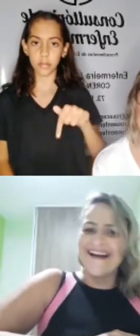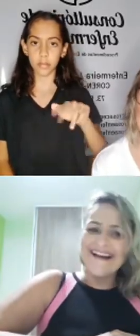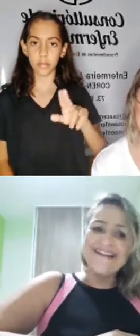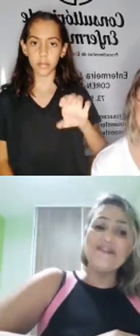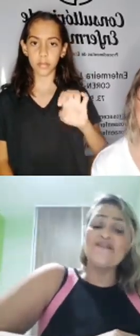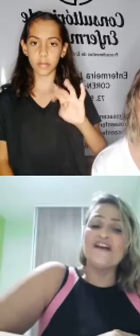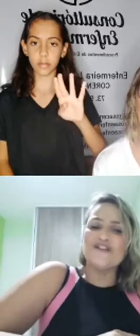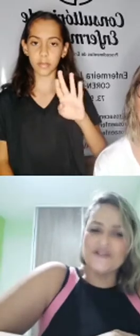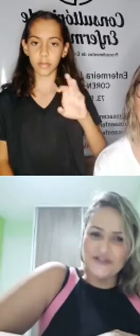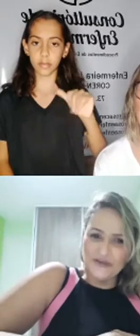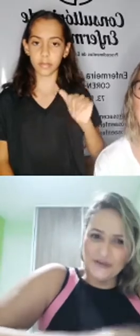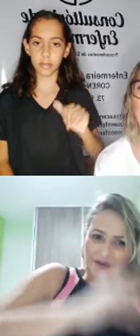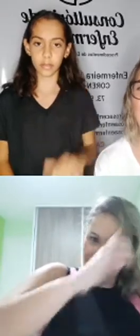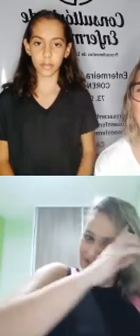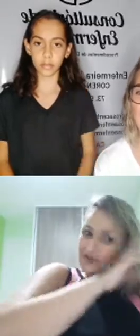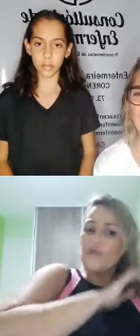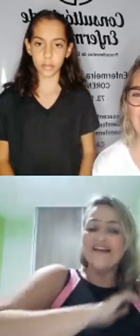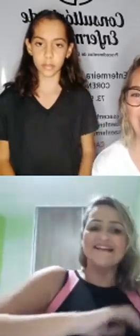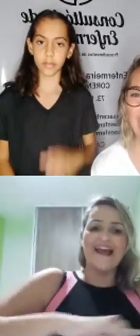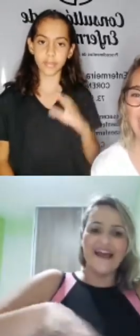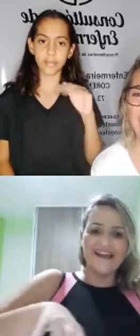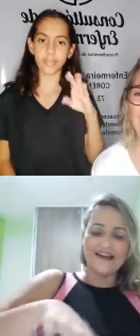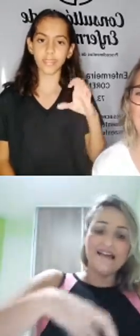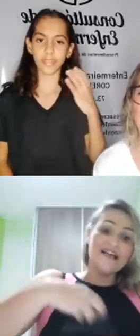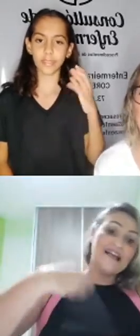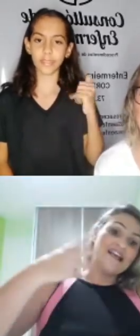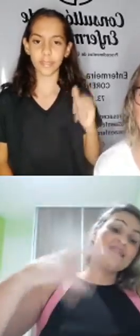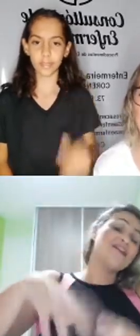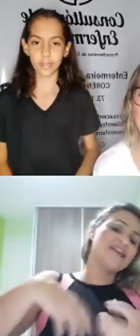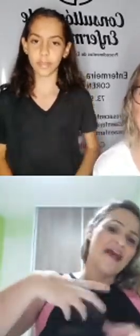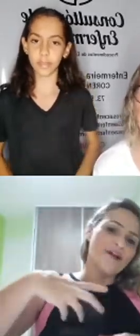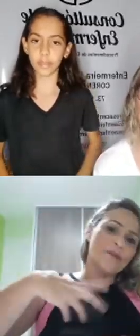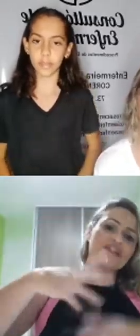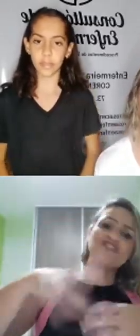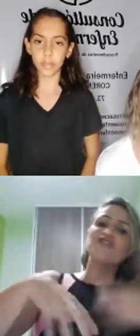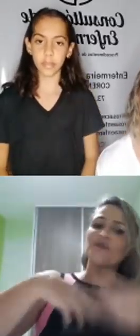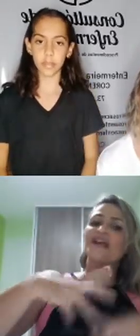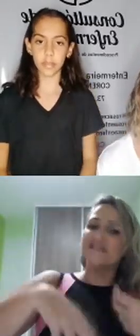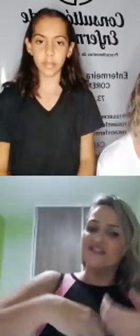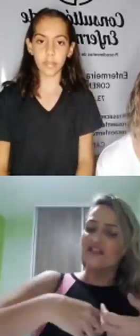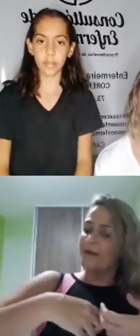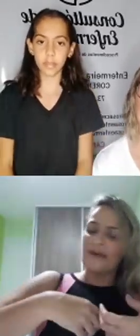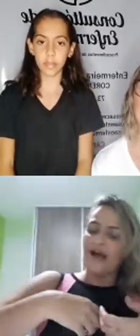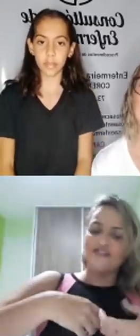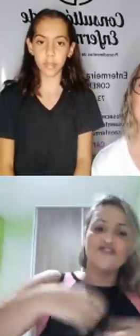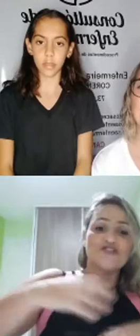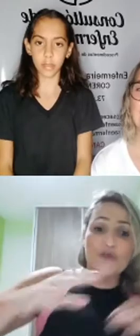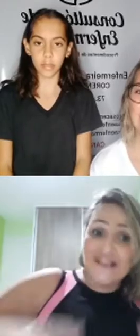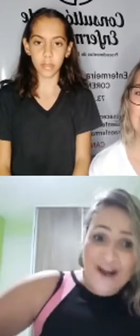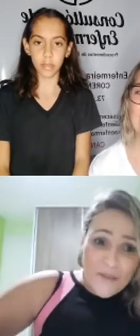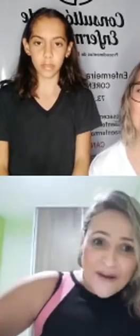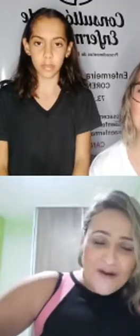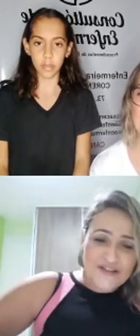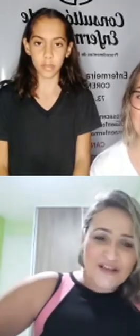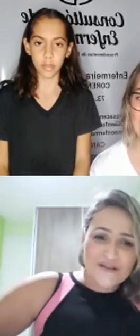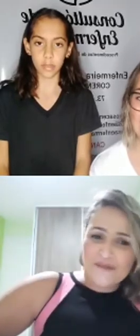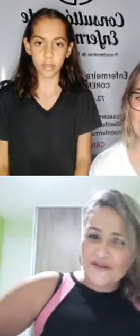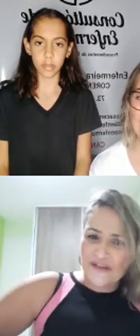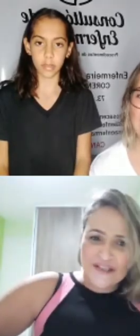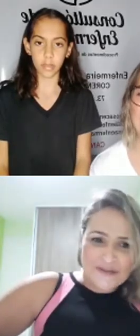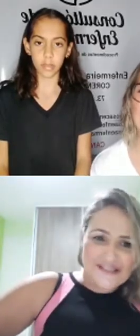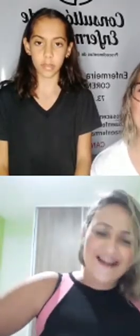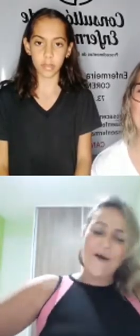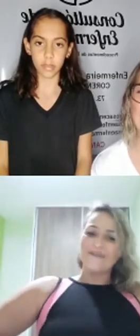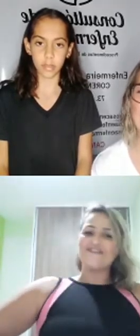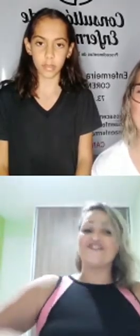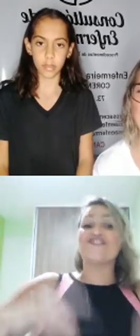mesmo? investindo numa ideia que me deram para destruir, para destruir não, pelo amor de Deus, meus